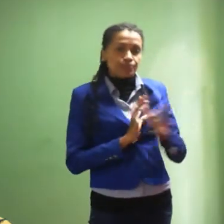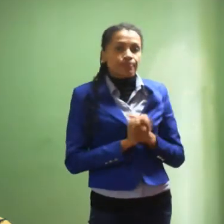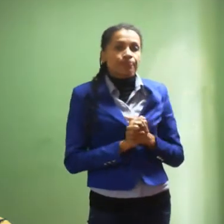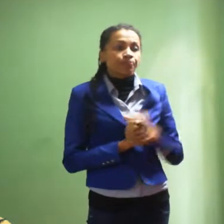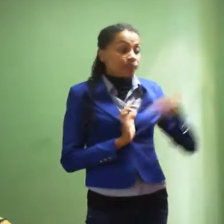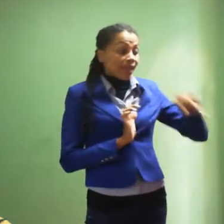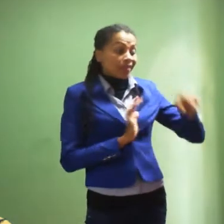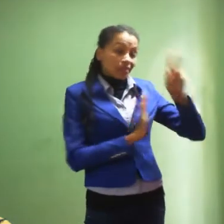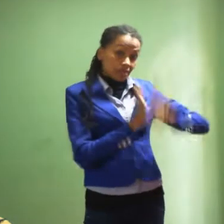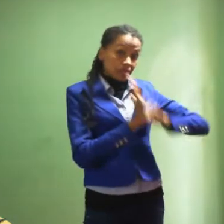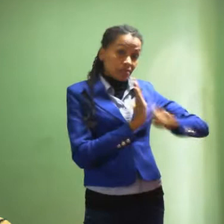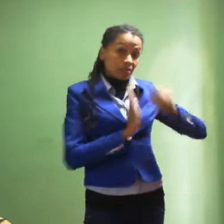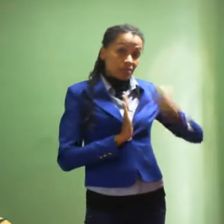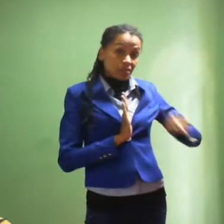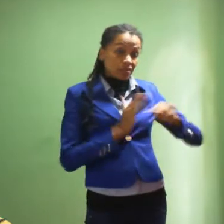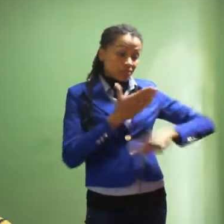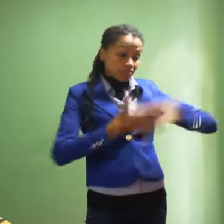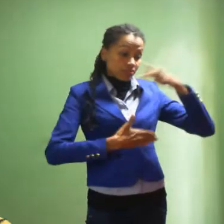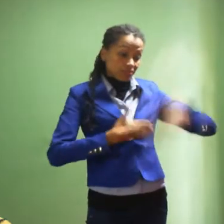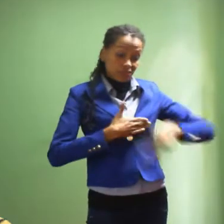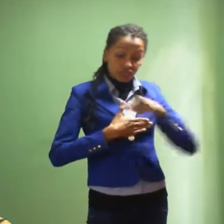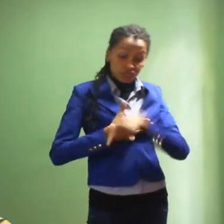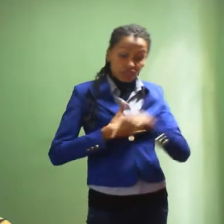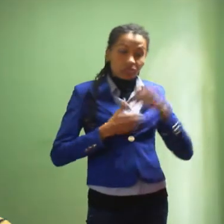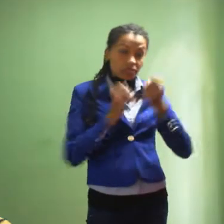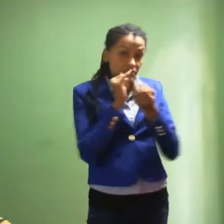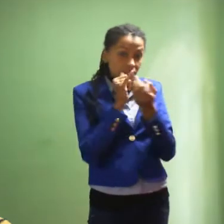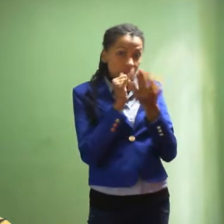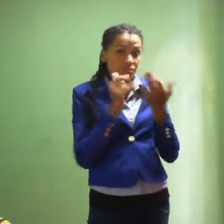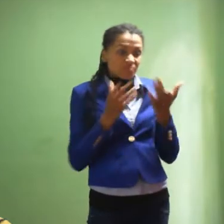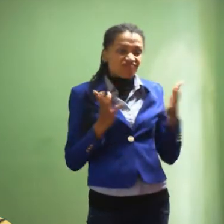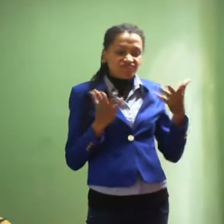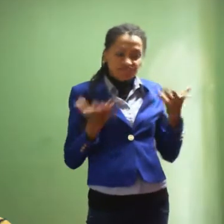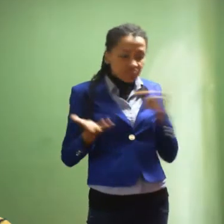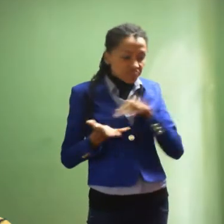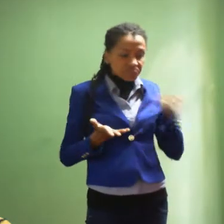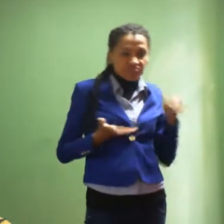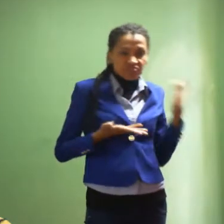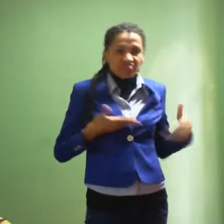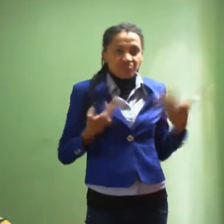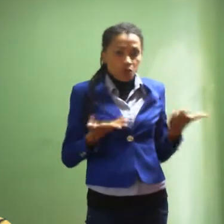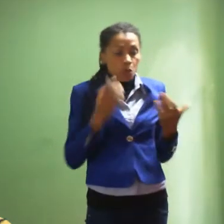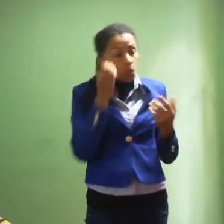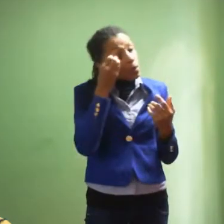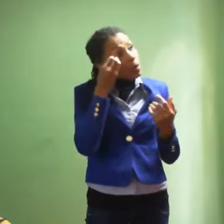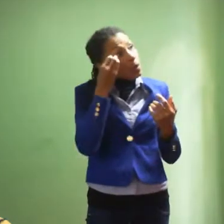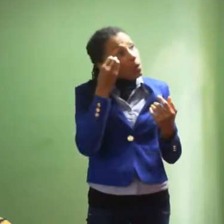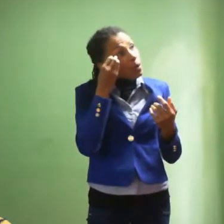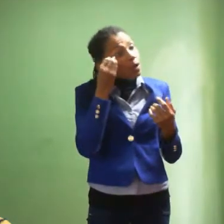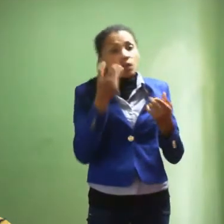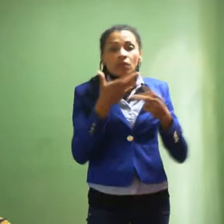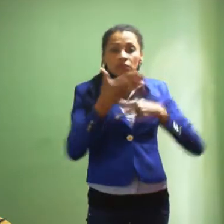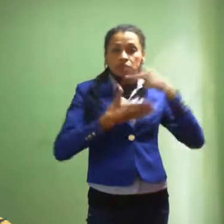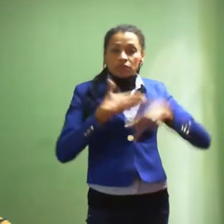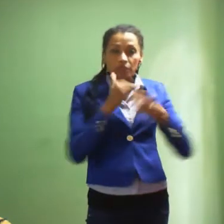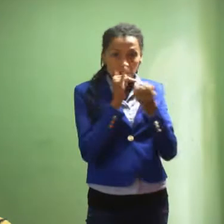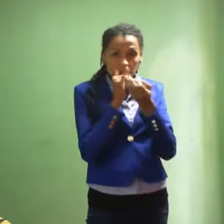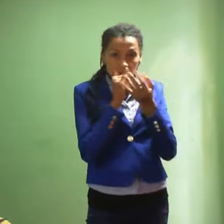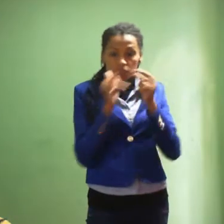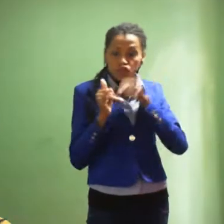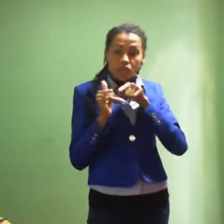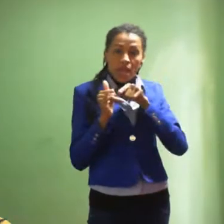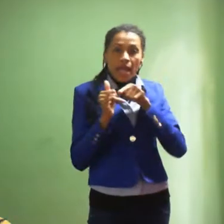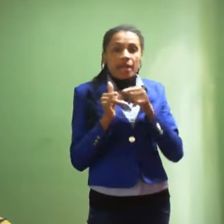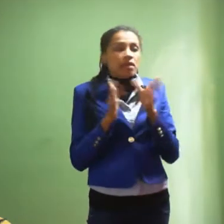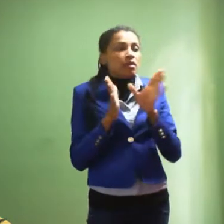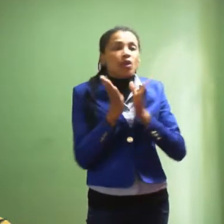La lengua escrita en los proyectos pedagógicos se puede presentar, como lo habíamos visto en proyectos pedagógicos, un proyecto puede ir